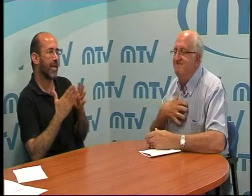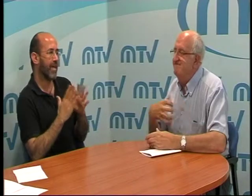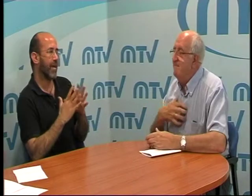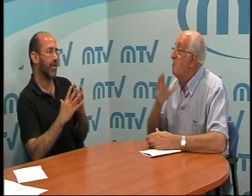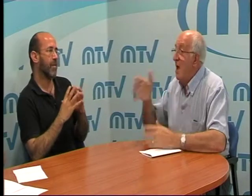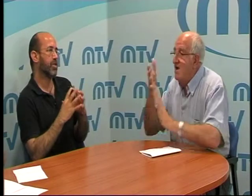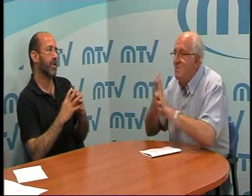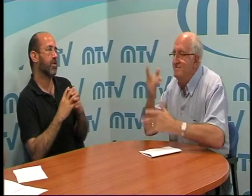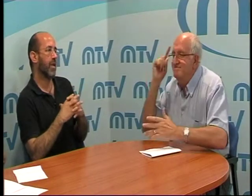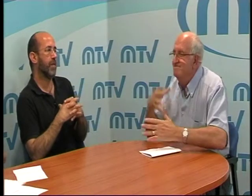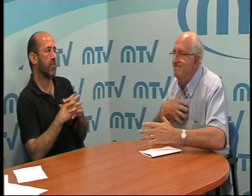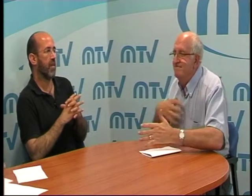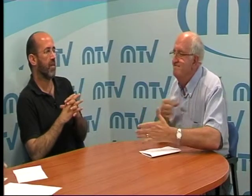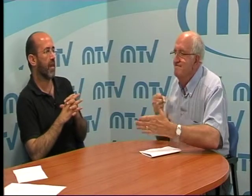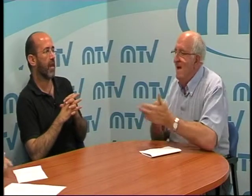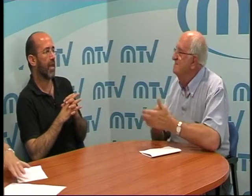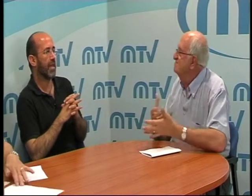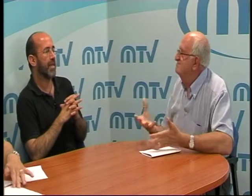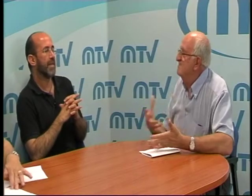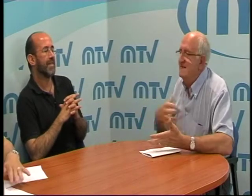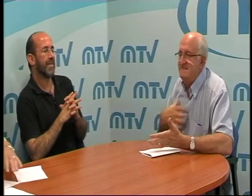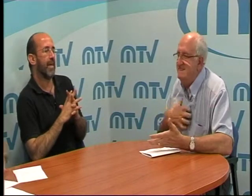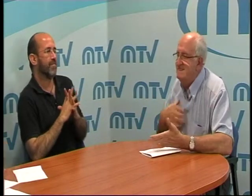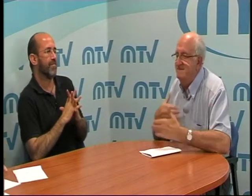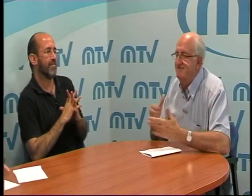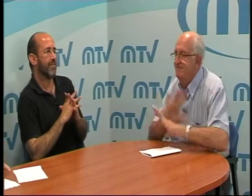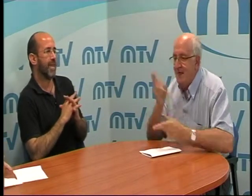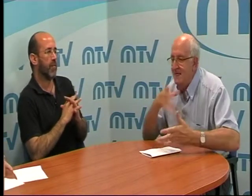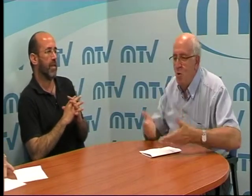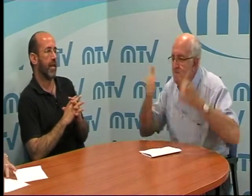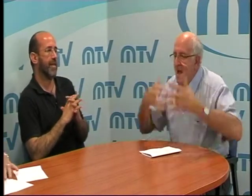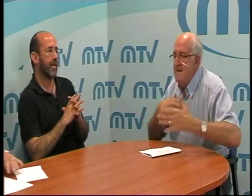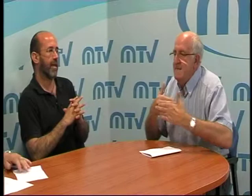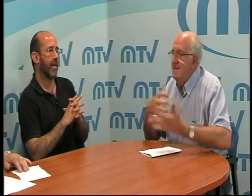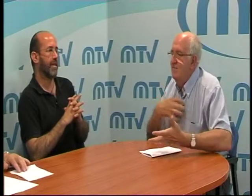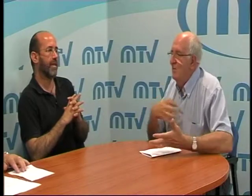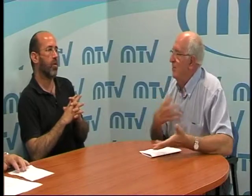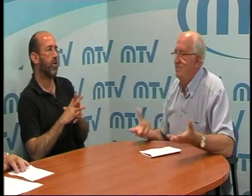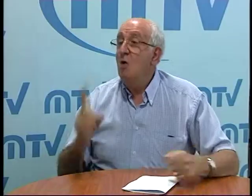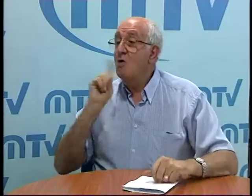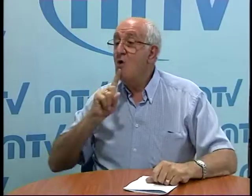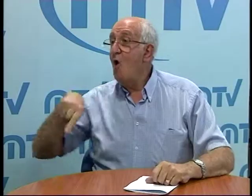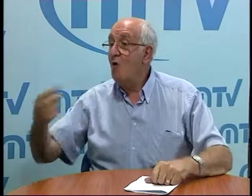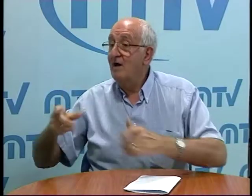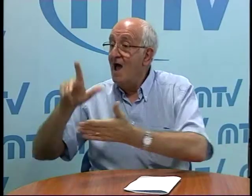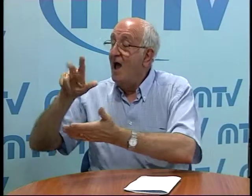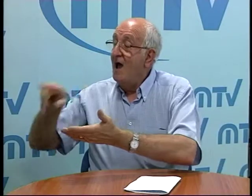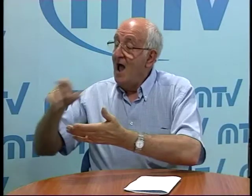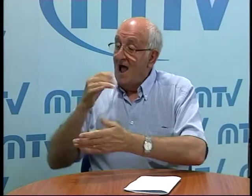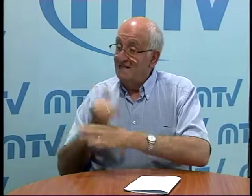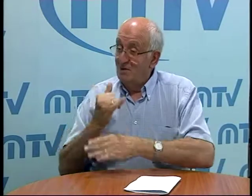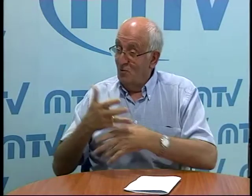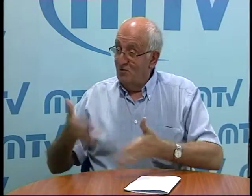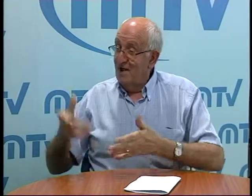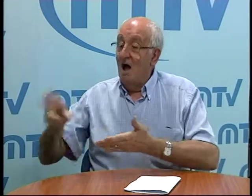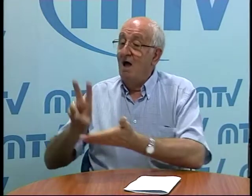un momento que ya una persona que solamente utiliza el oral ya se limita, ahí se queda y ya no puede, por ejemplo, evolucionar mucho más.